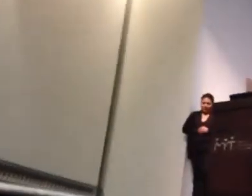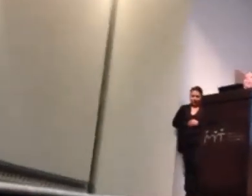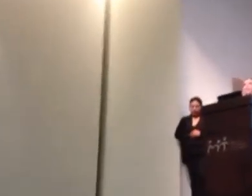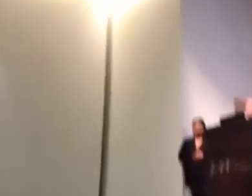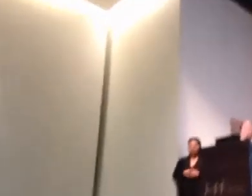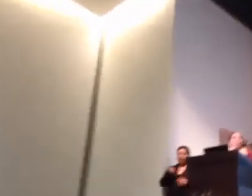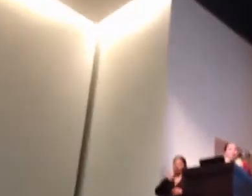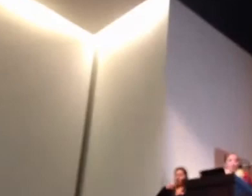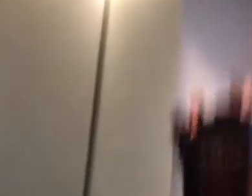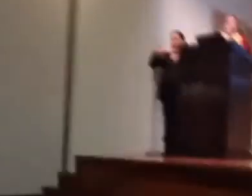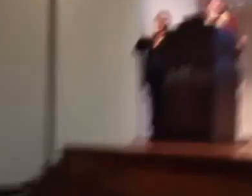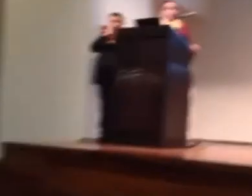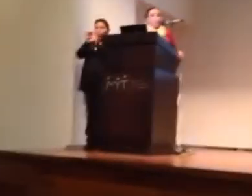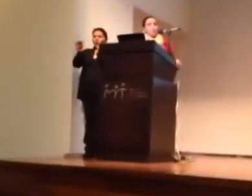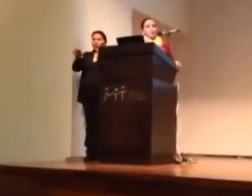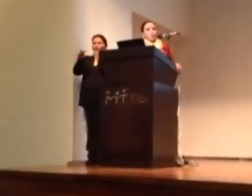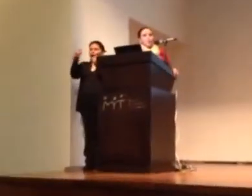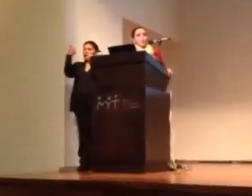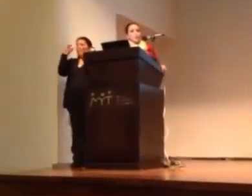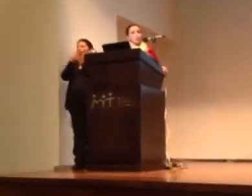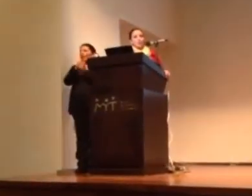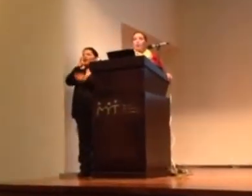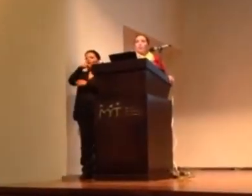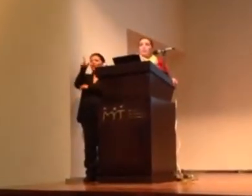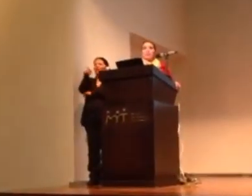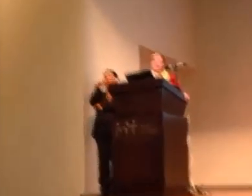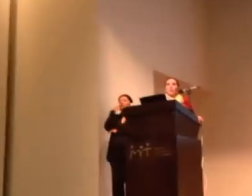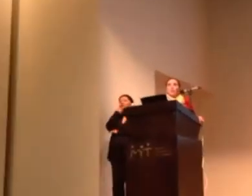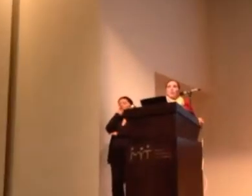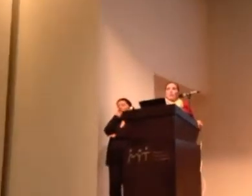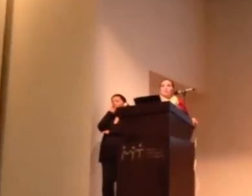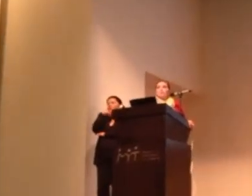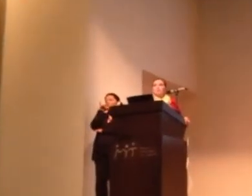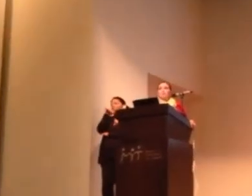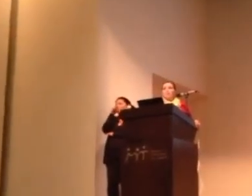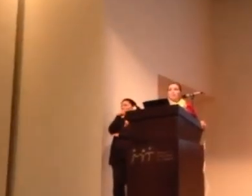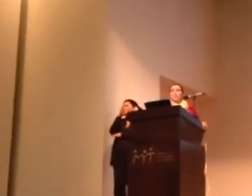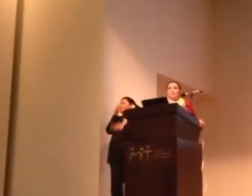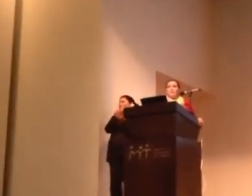Yo ahorita, por ejemplo, muchos ya no me hacen caso. Ya me están viendo nada más.